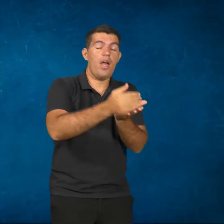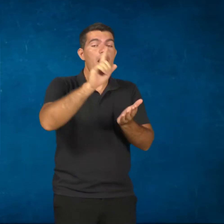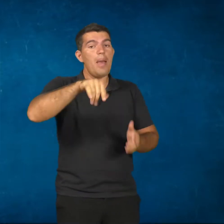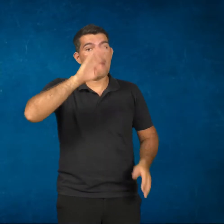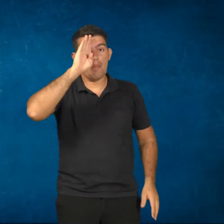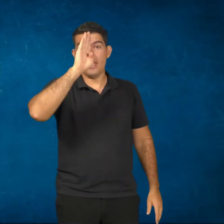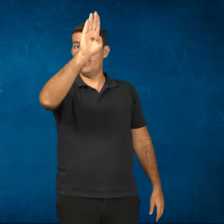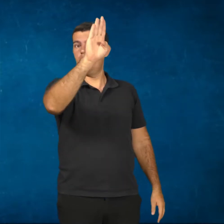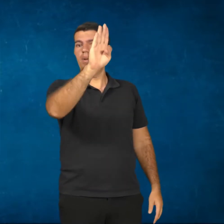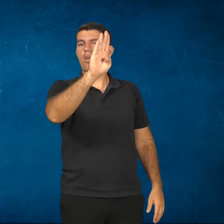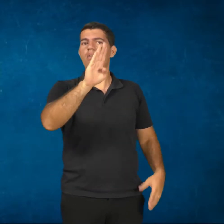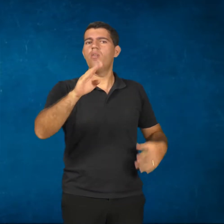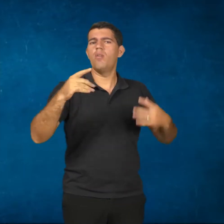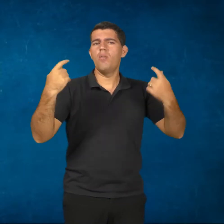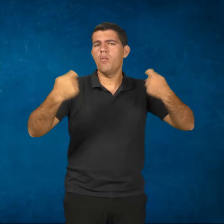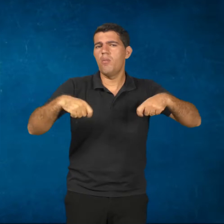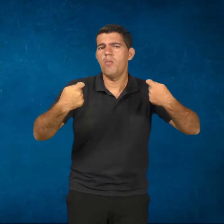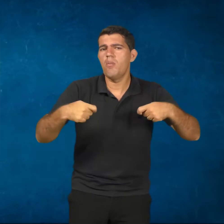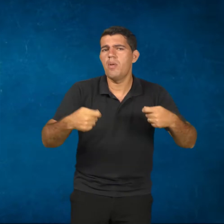é tornar